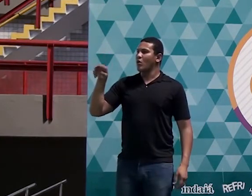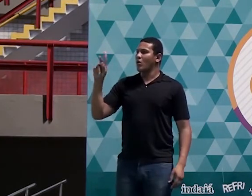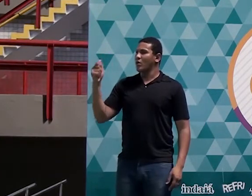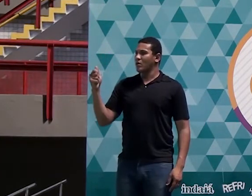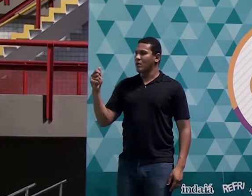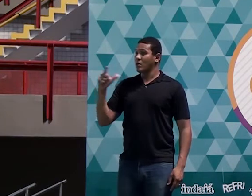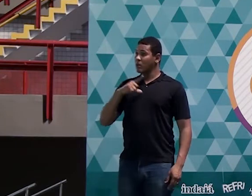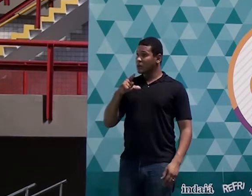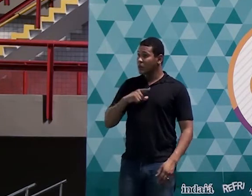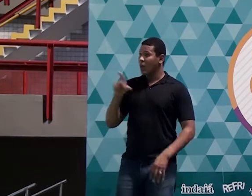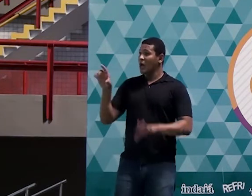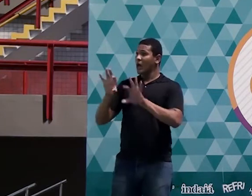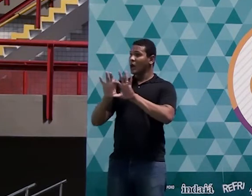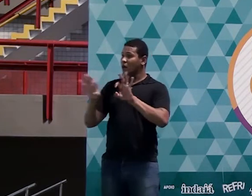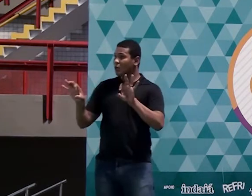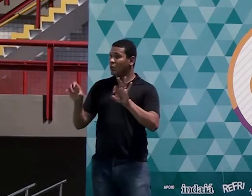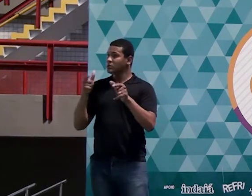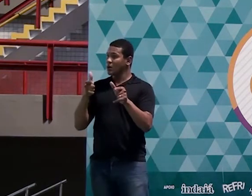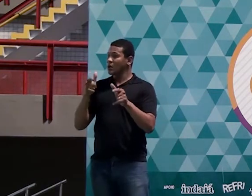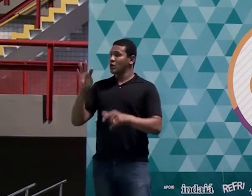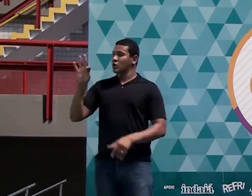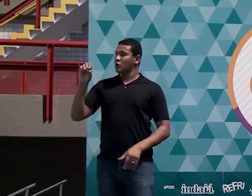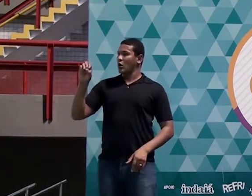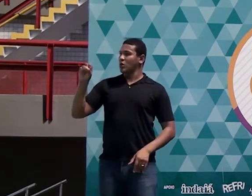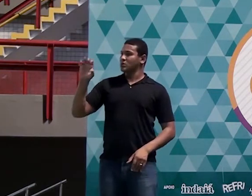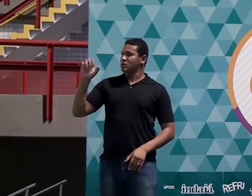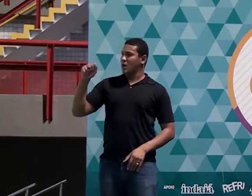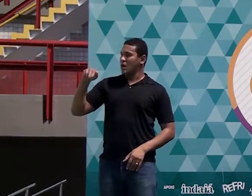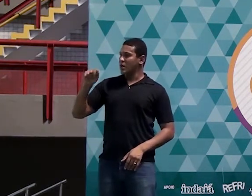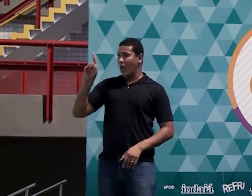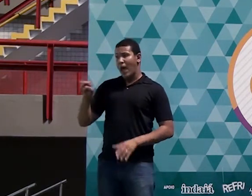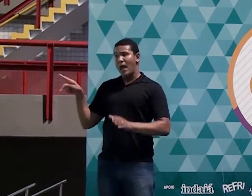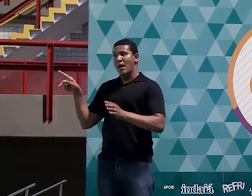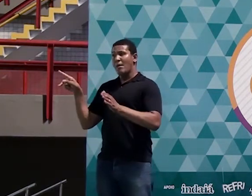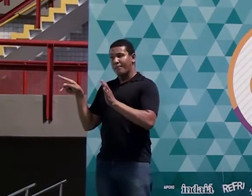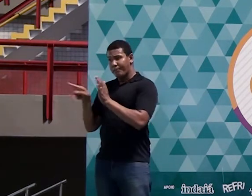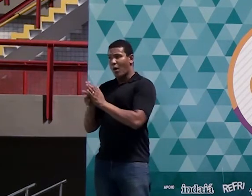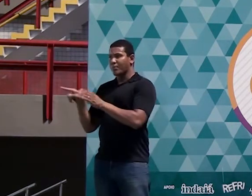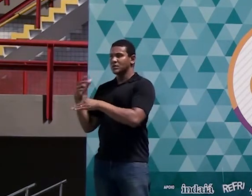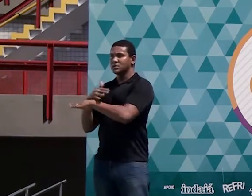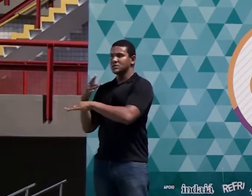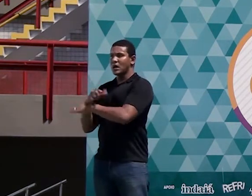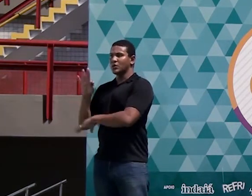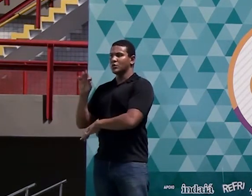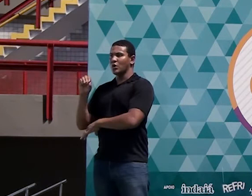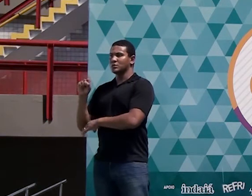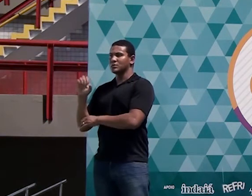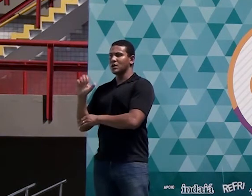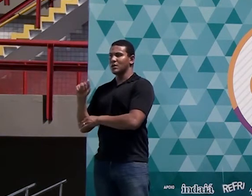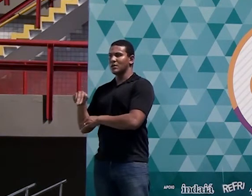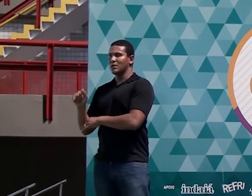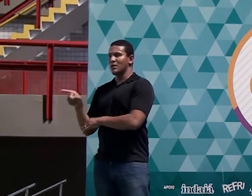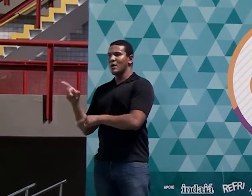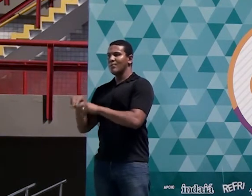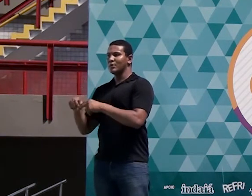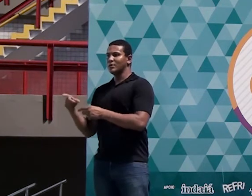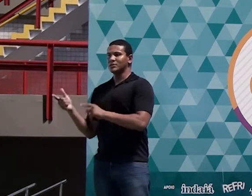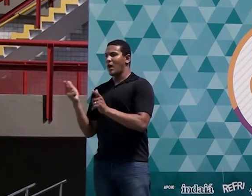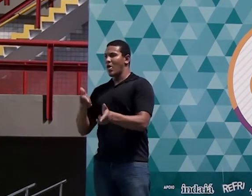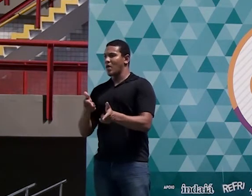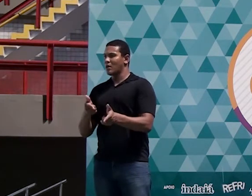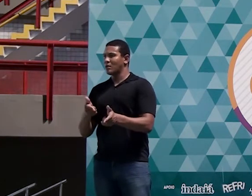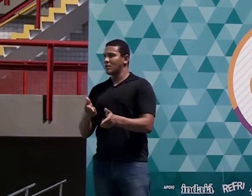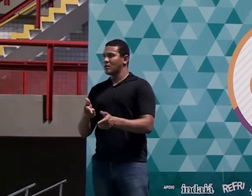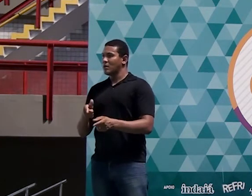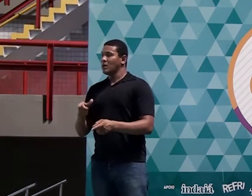Linguiça toscana. Uma cidade francesa criou um vinho. E esse vinho, ele